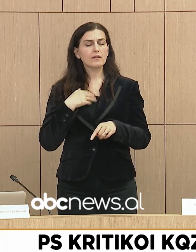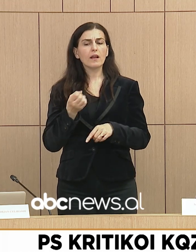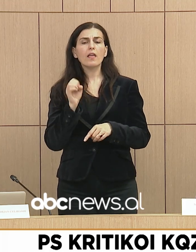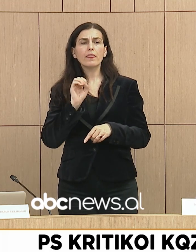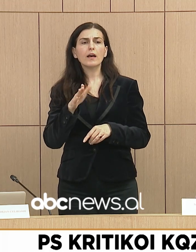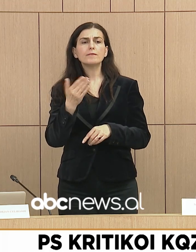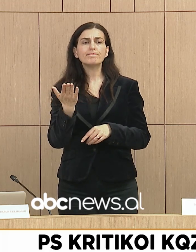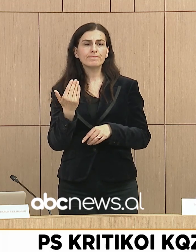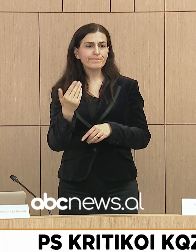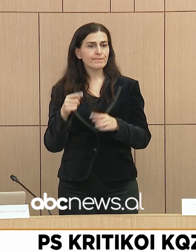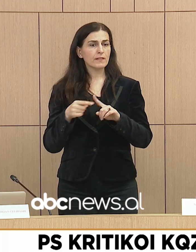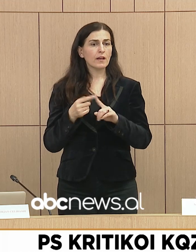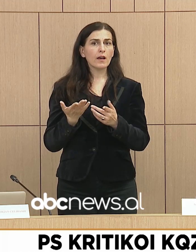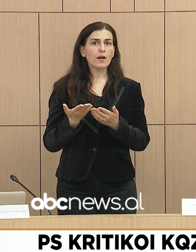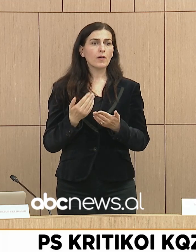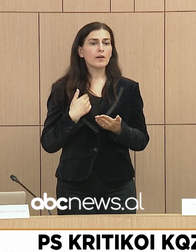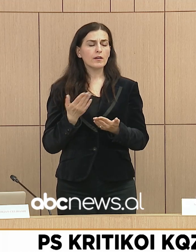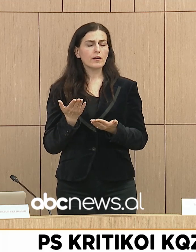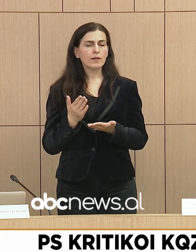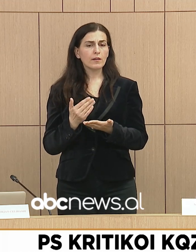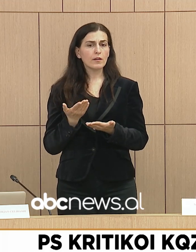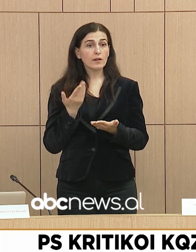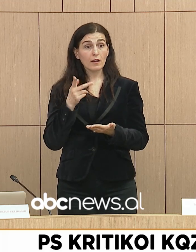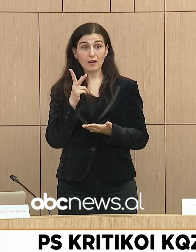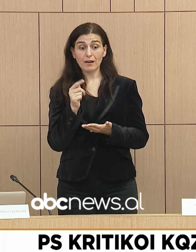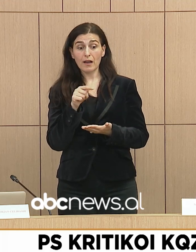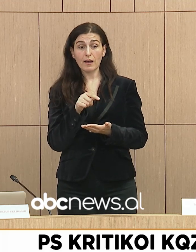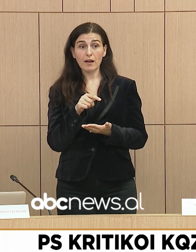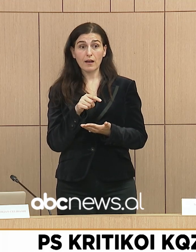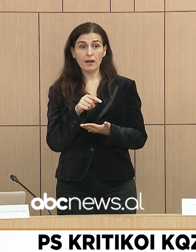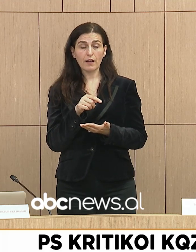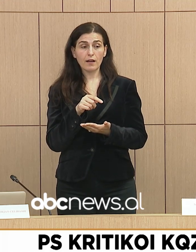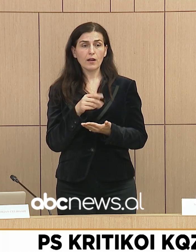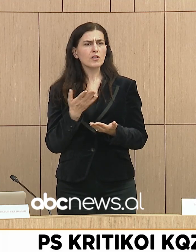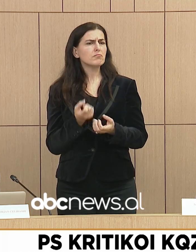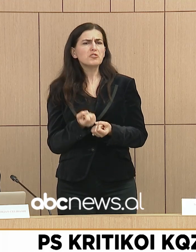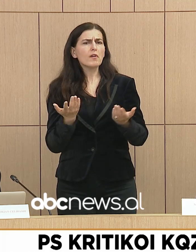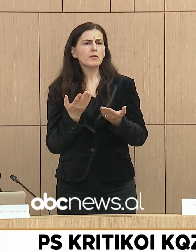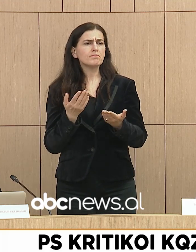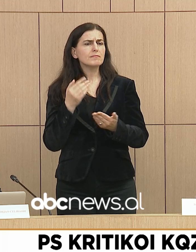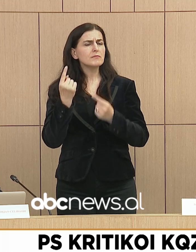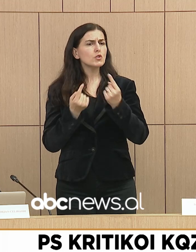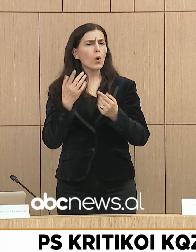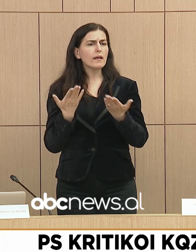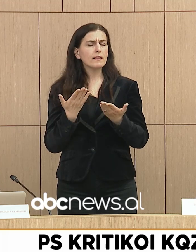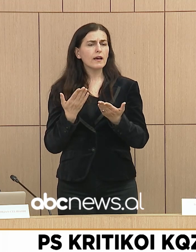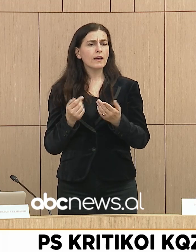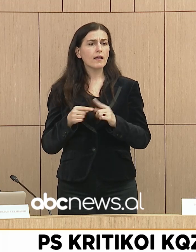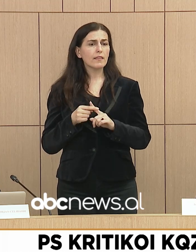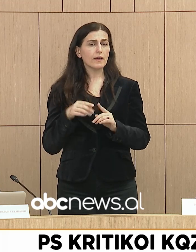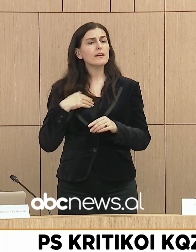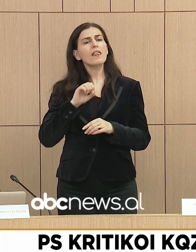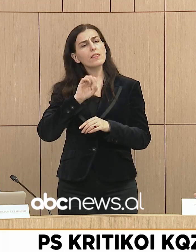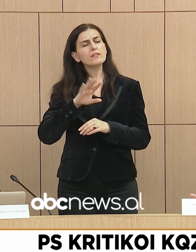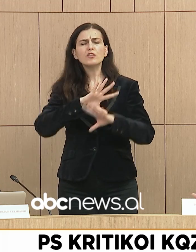kërkuar, i kemi rikujtuar, i kemi në radhë të parë kërkuar nëse është si është çfarë ka ndodhur. Dhe në shumicën e rasteve, jo në